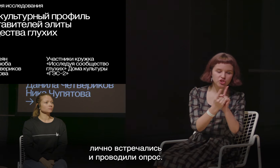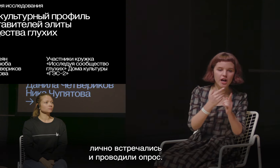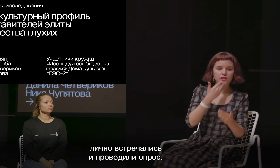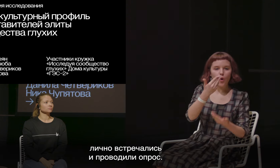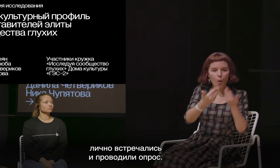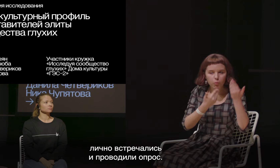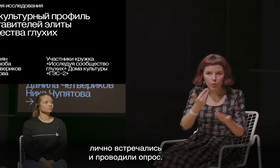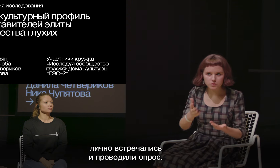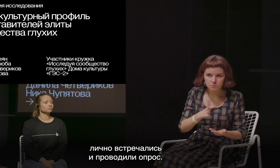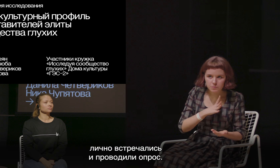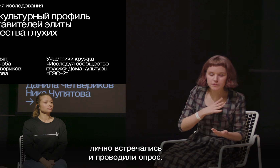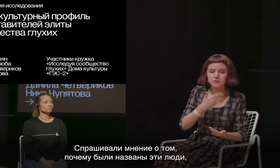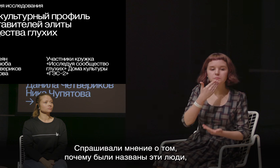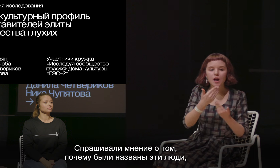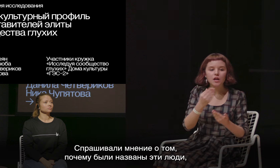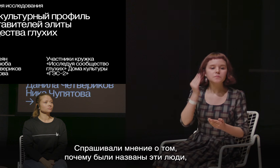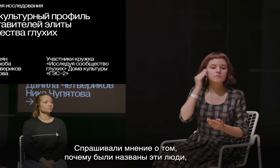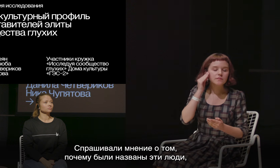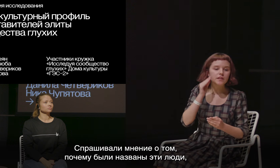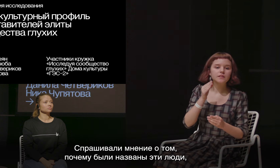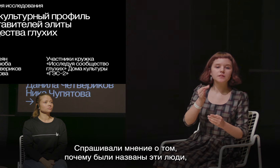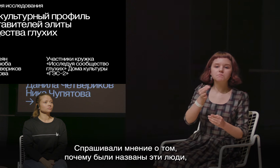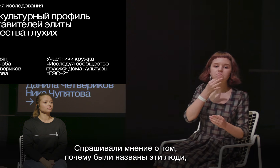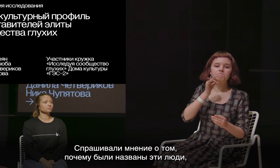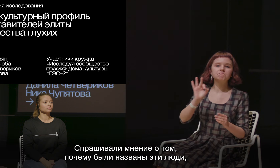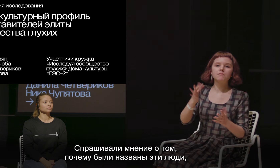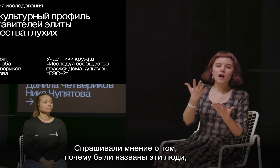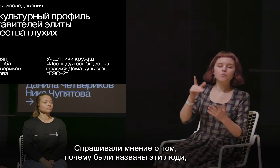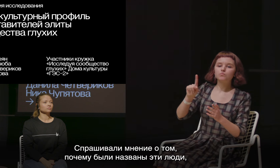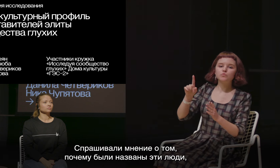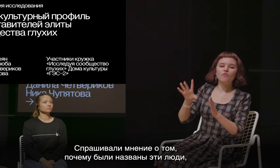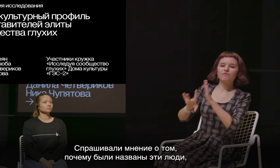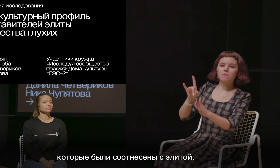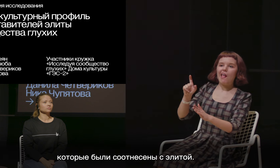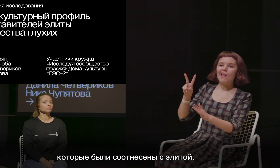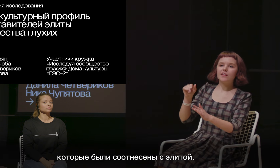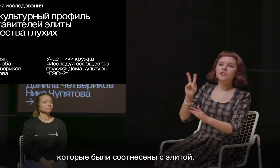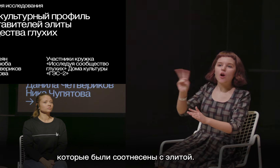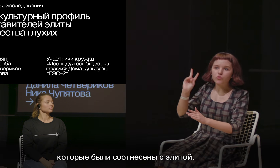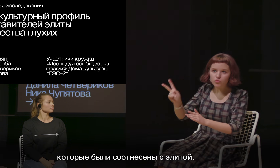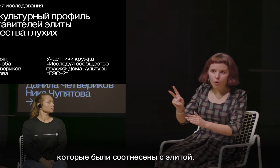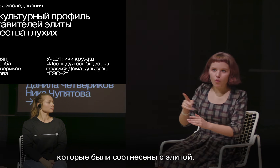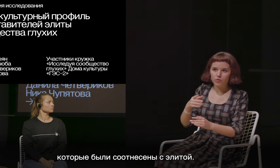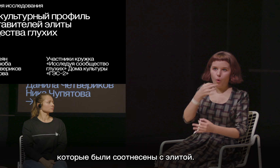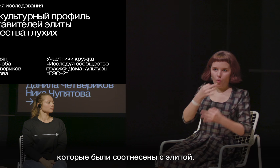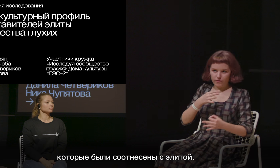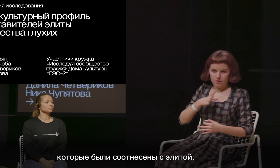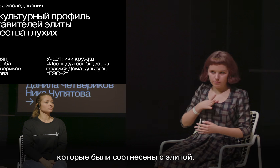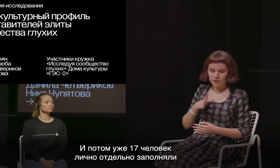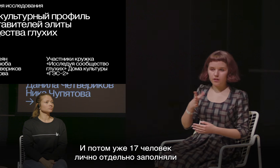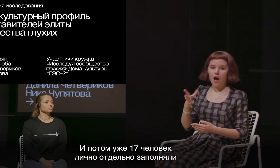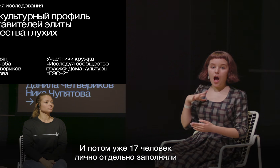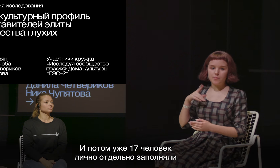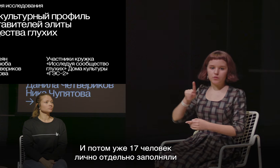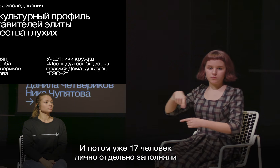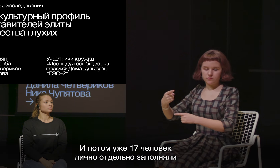лично, встречались и проводили опрос. Спрашивали мнение о том, почему были названы эти люди, которые